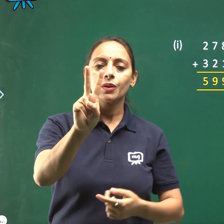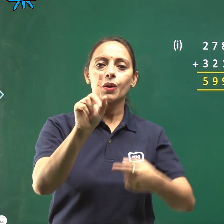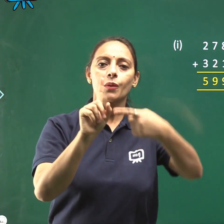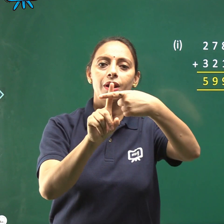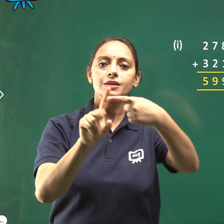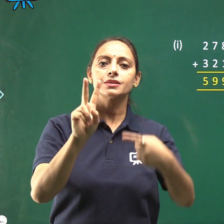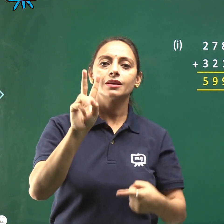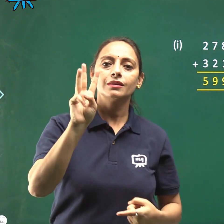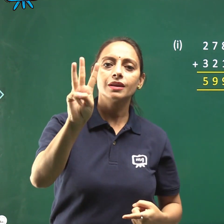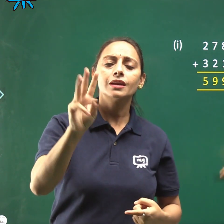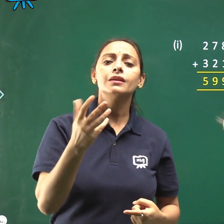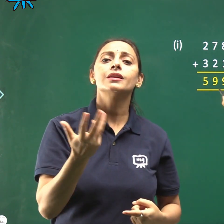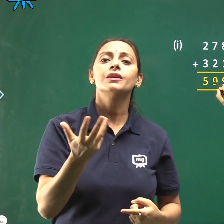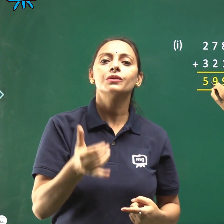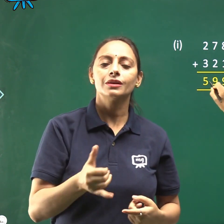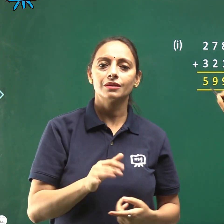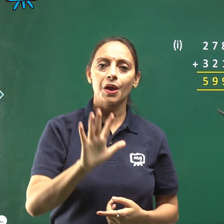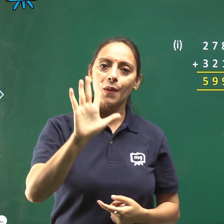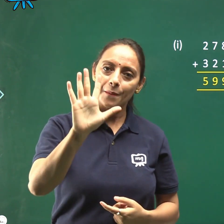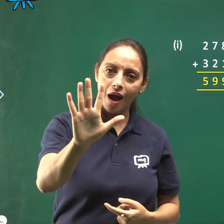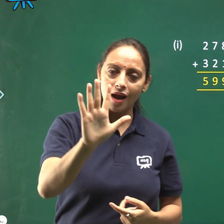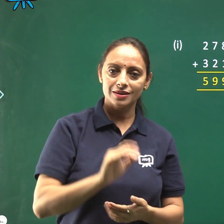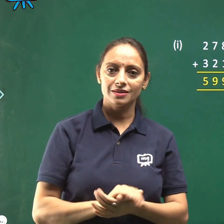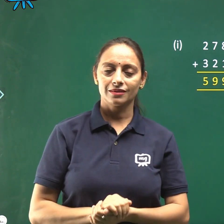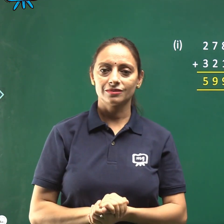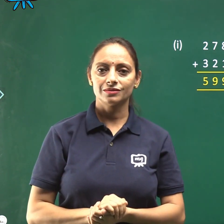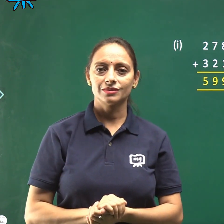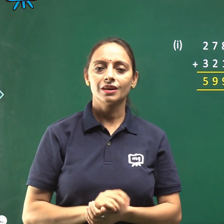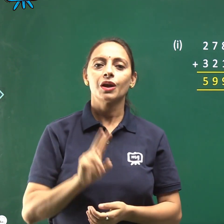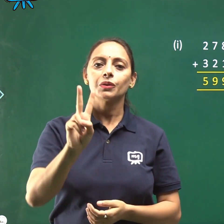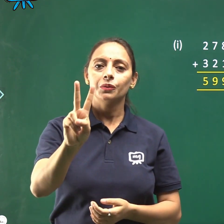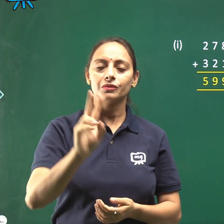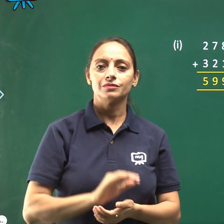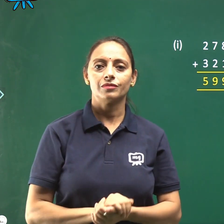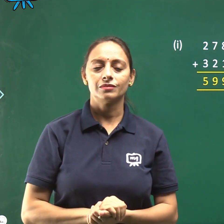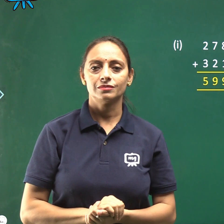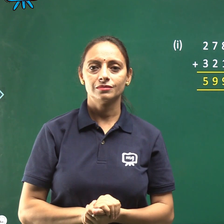2 + 3 कितना होता है? 5। नंबर 2,